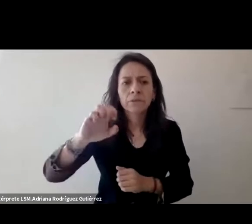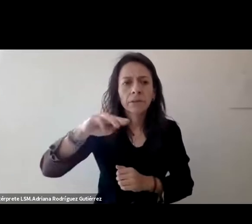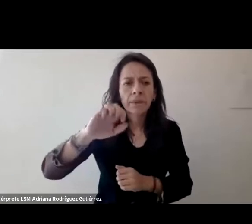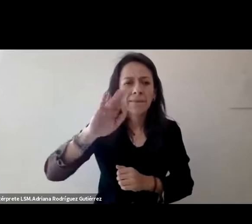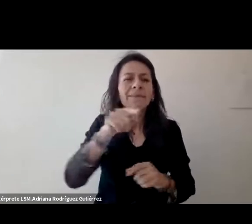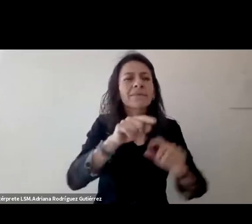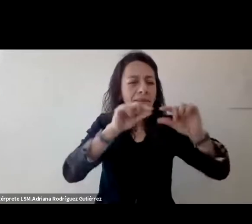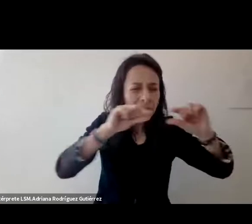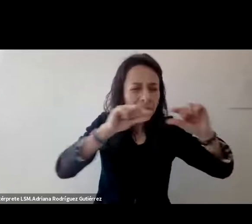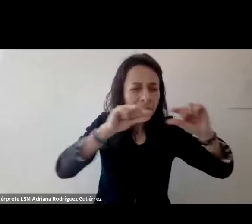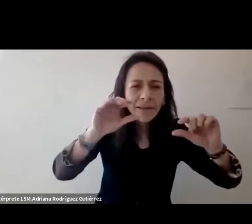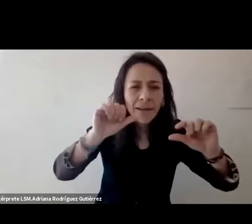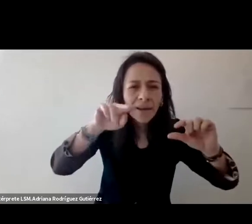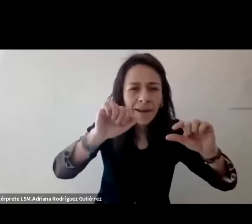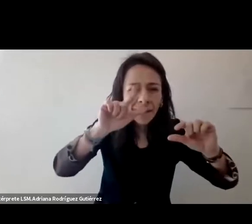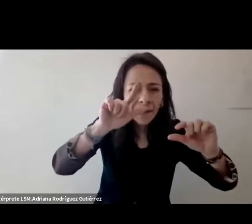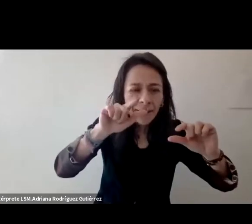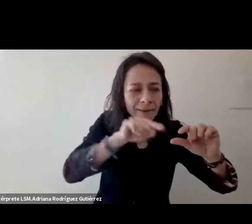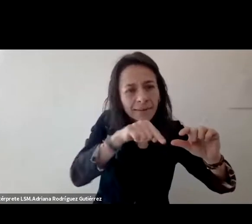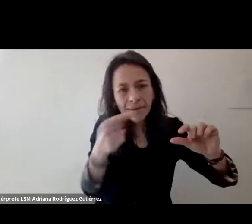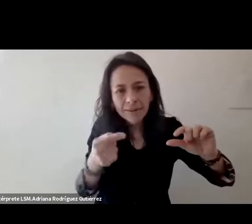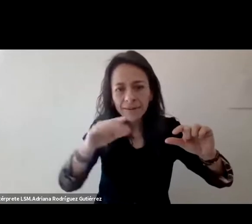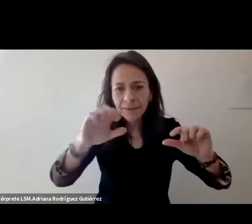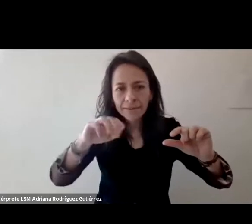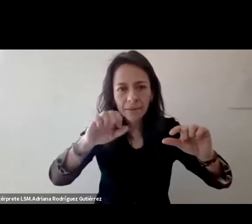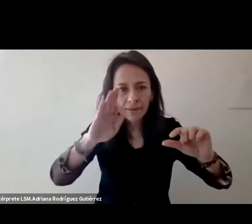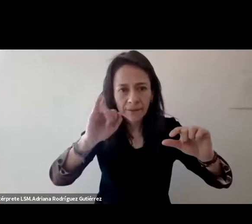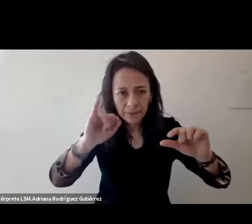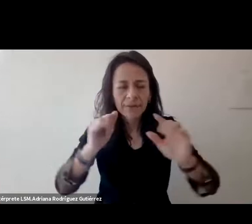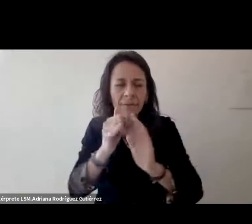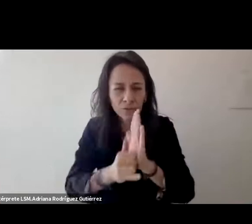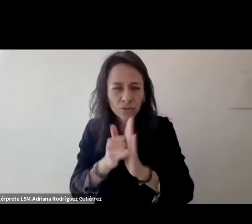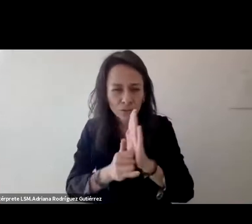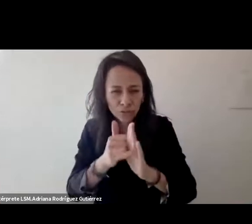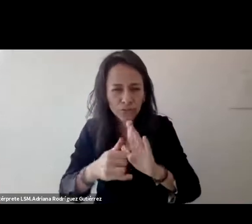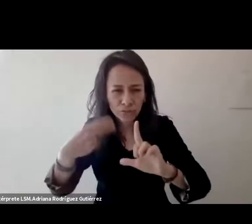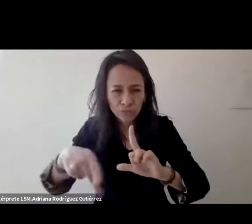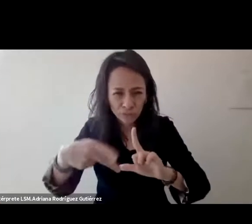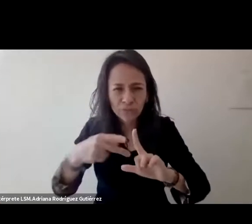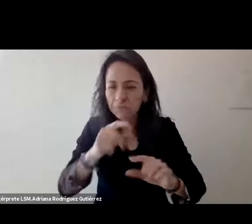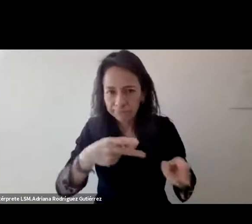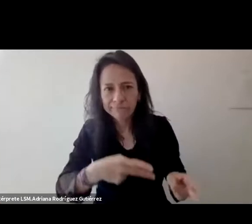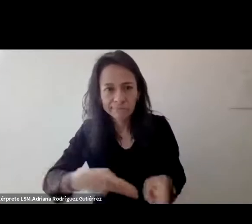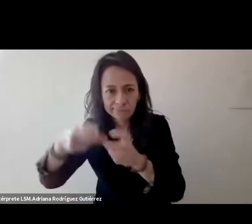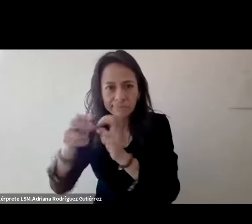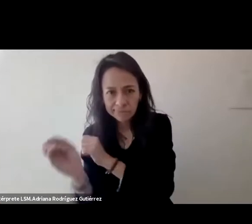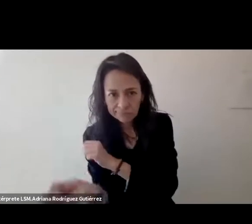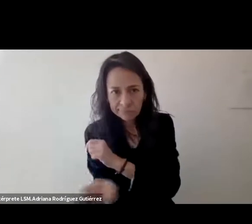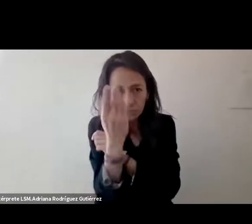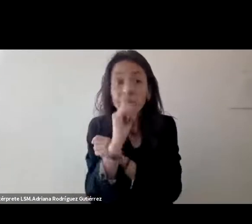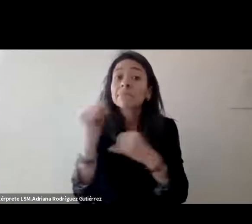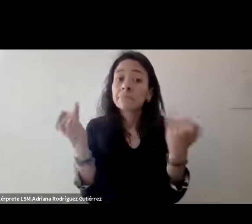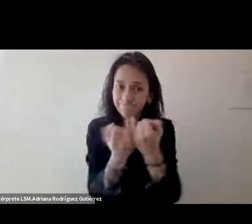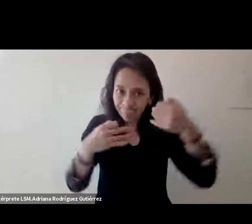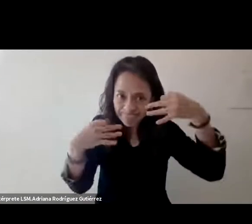CEMEFI, ahí va a estar en YouTube esta presentación y los documentos en donde les mencionamos. Pues